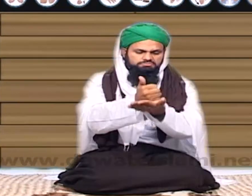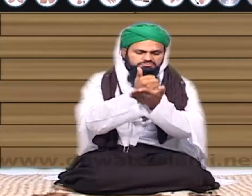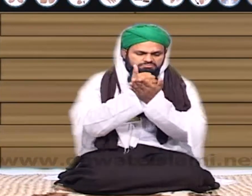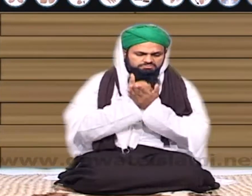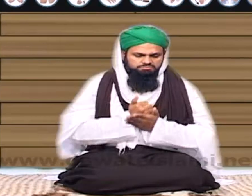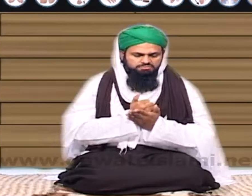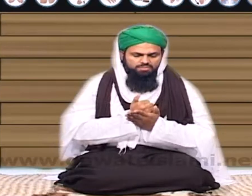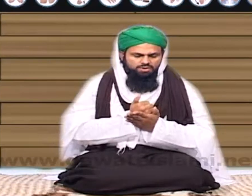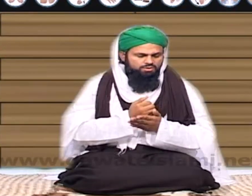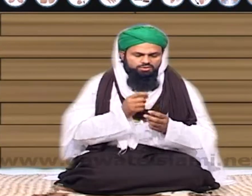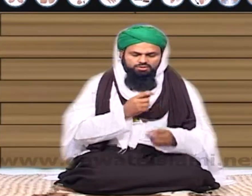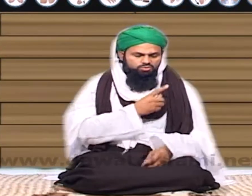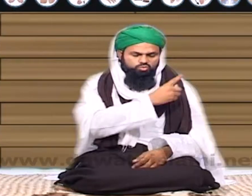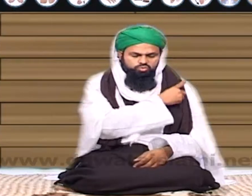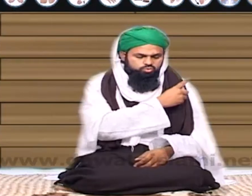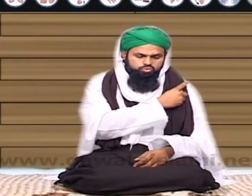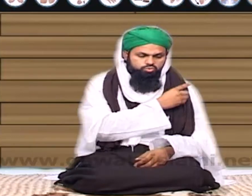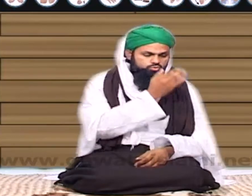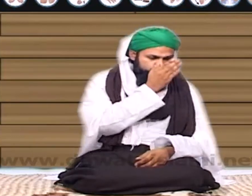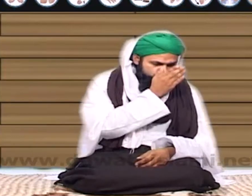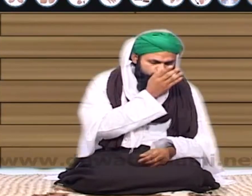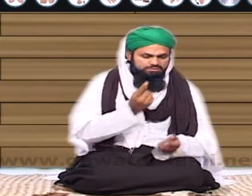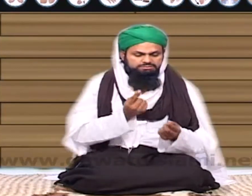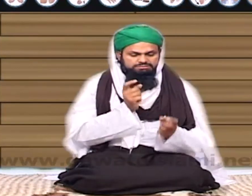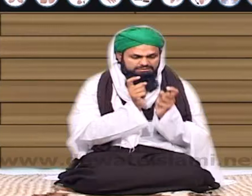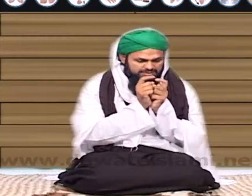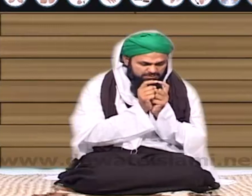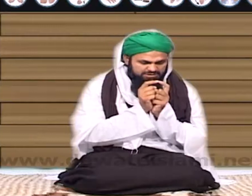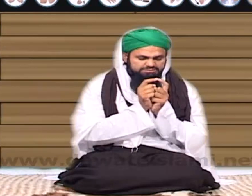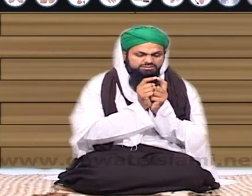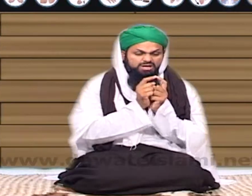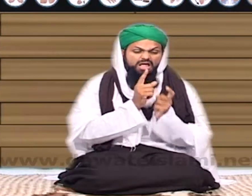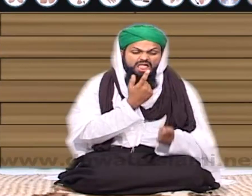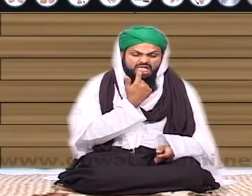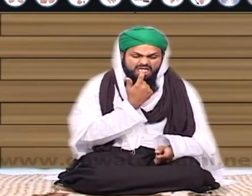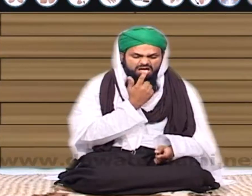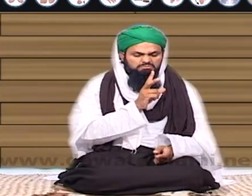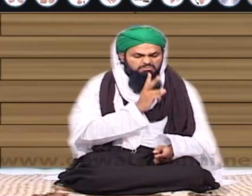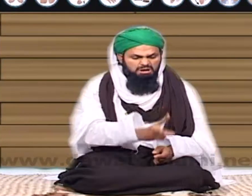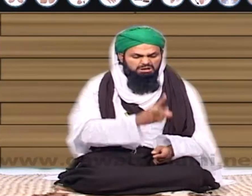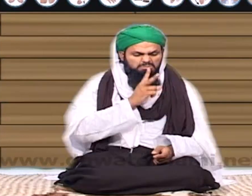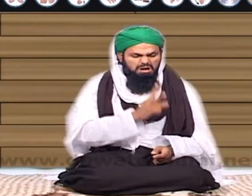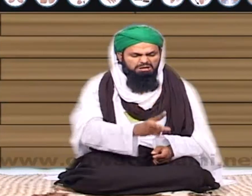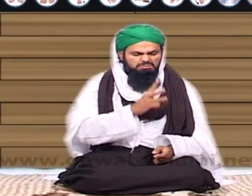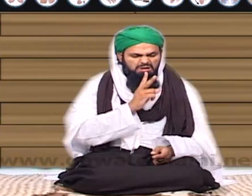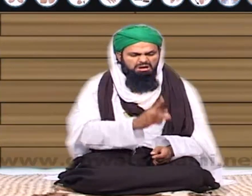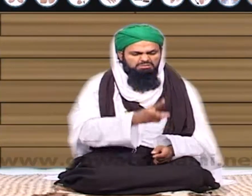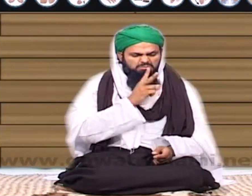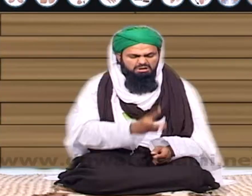ورنہ ایمانداری کی بات ہے اتنا اس معاشرے میں چغل خوری، غیبت، ہماری زبان درازی جو ہر وقت بک بک